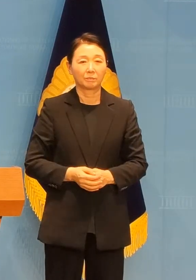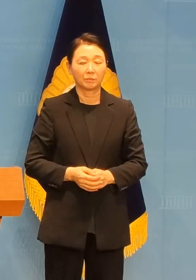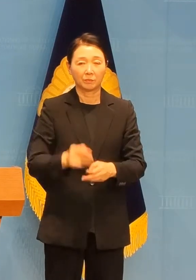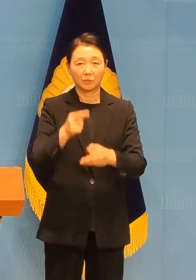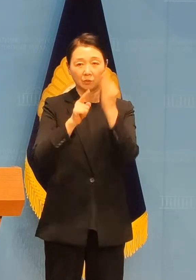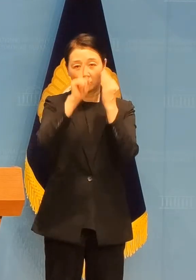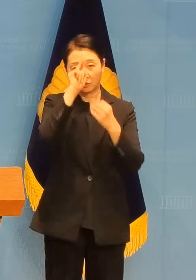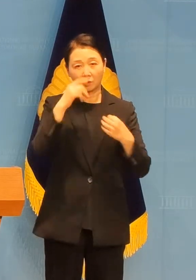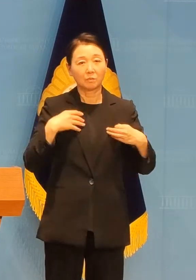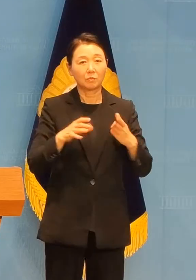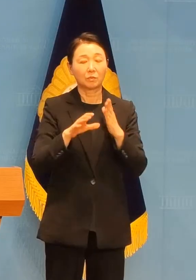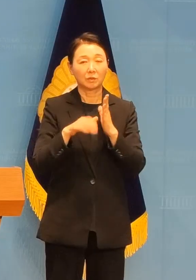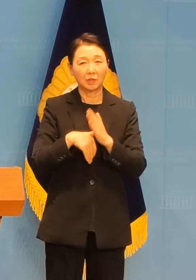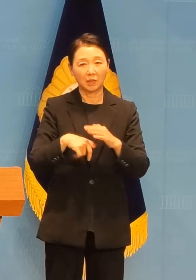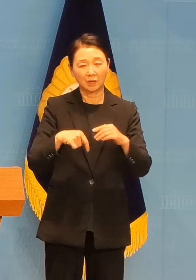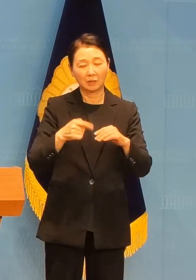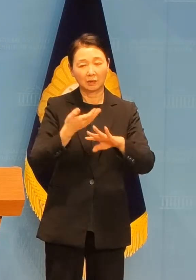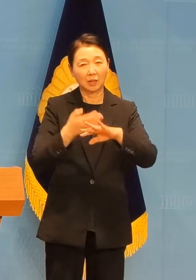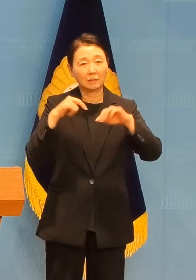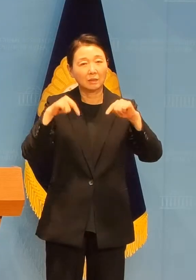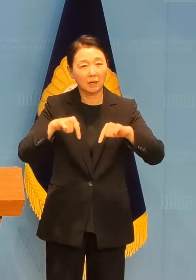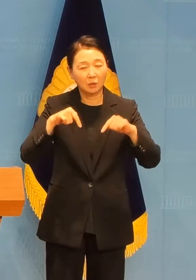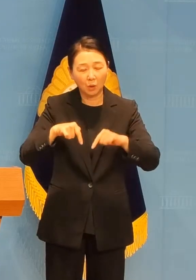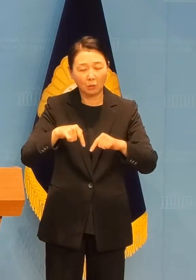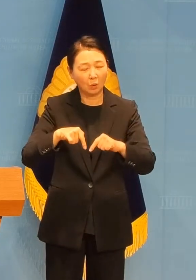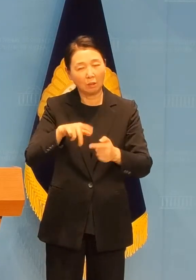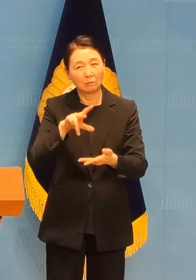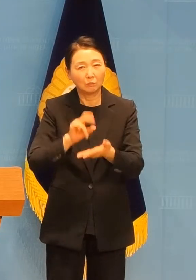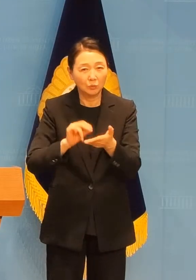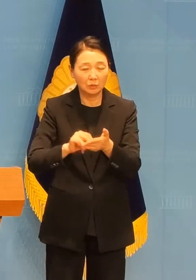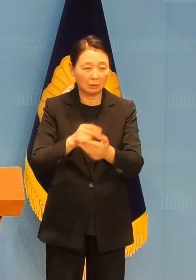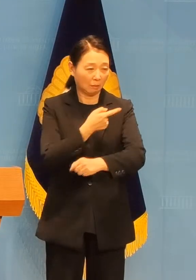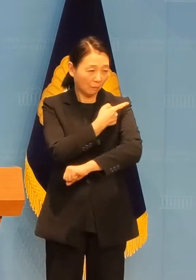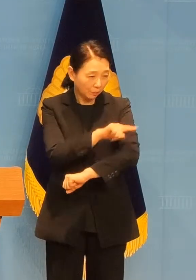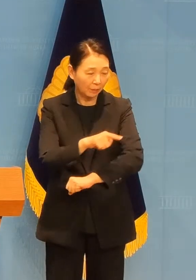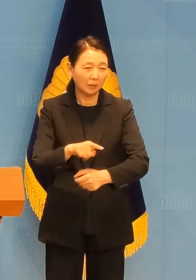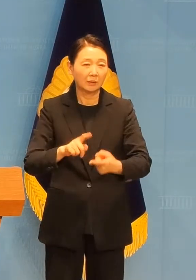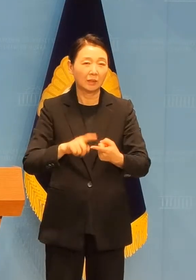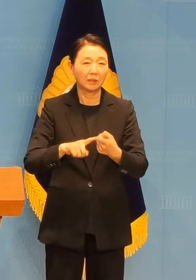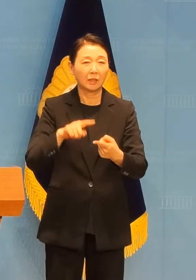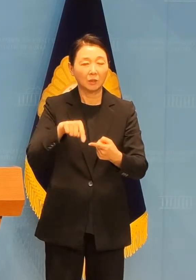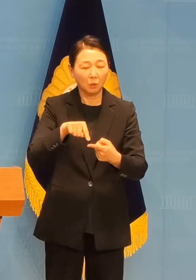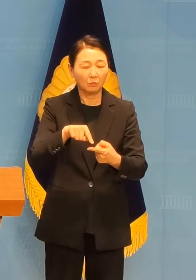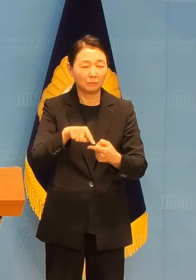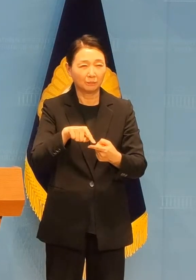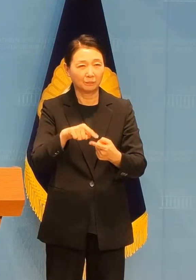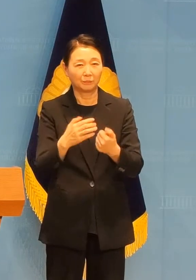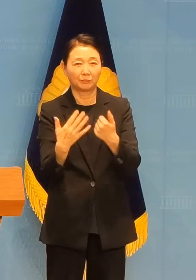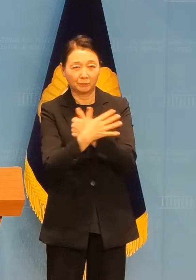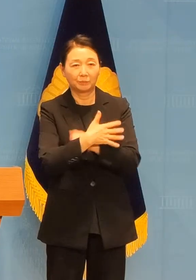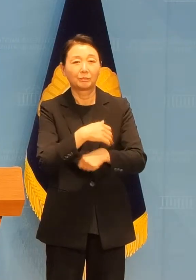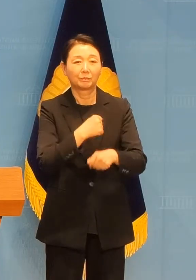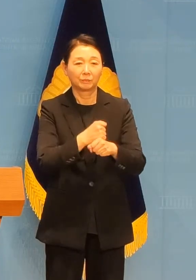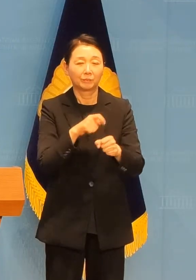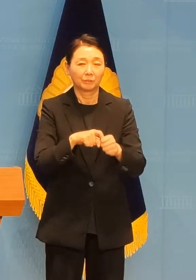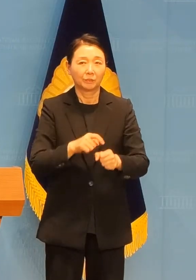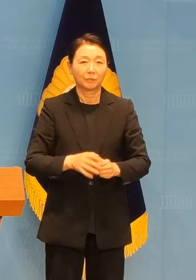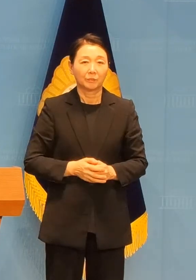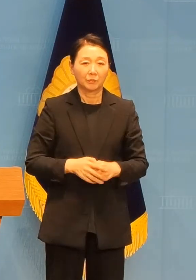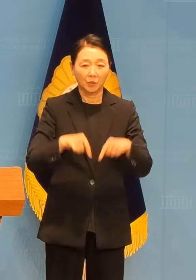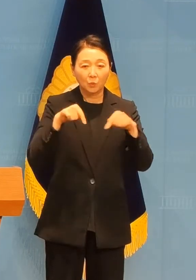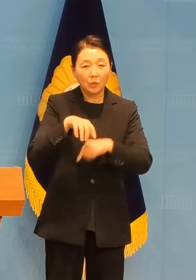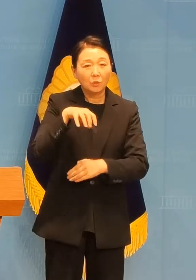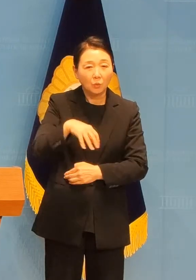윤석열 정부의 외교 참사와 외교 무능을 덮기 위한 물타기에 지나지 않습니다. 특히 외교